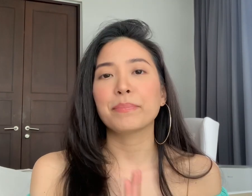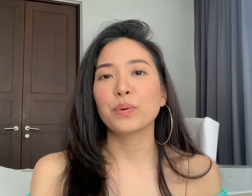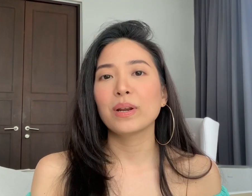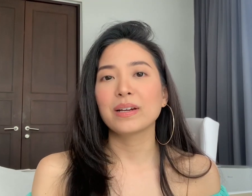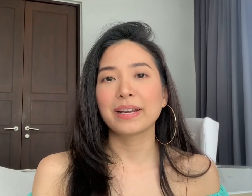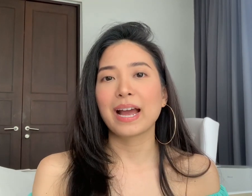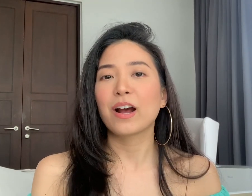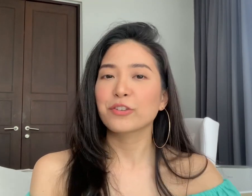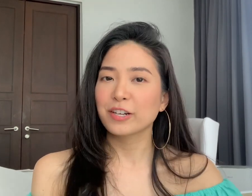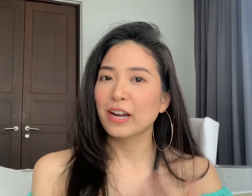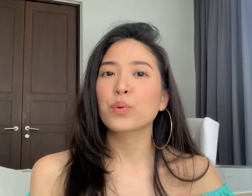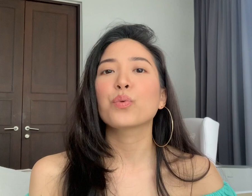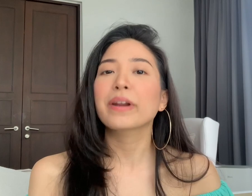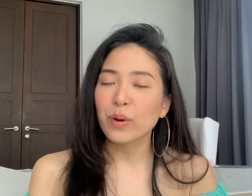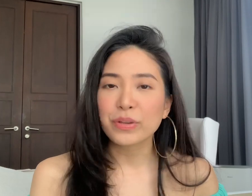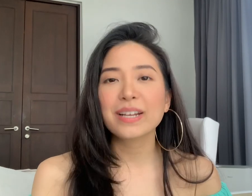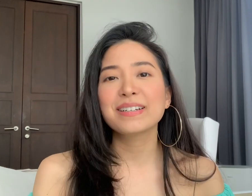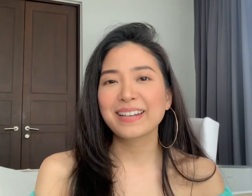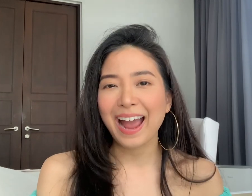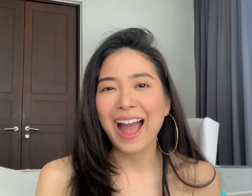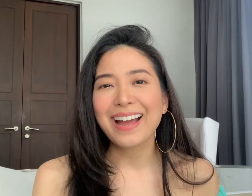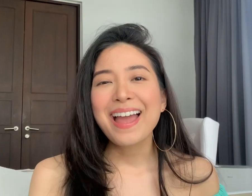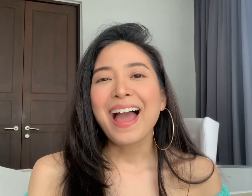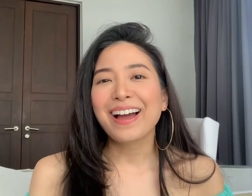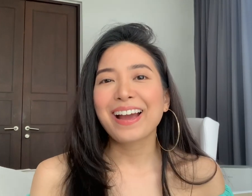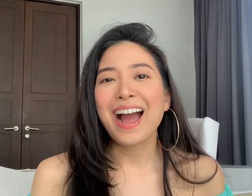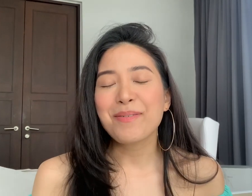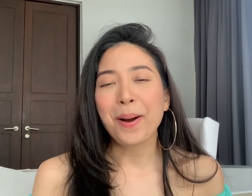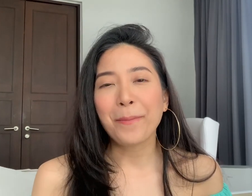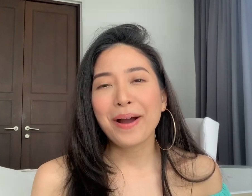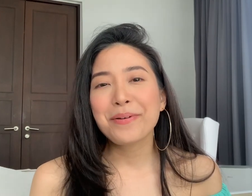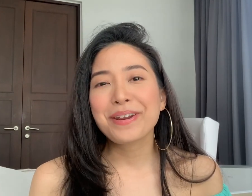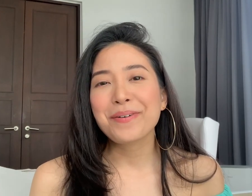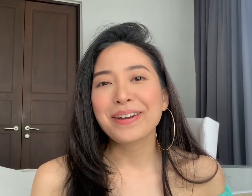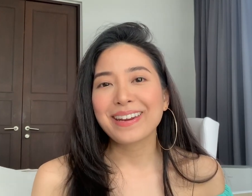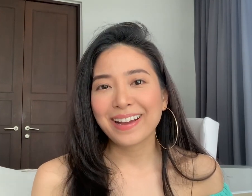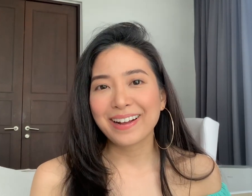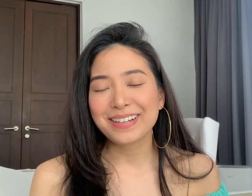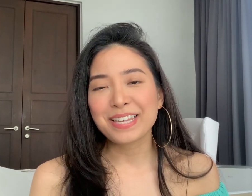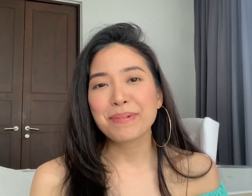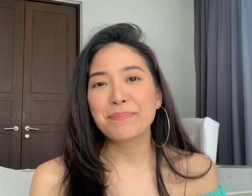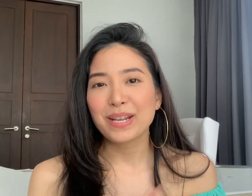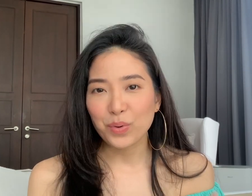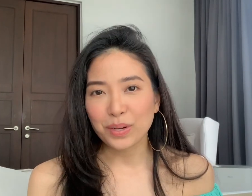ด้ทุ พีนเรเร 1941 ค่ะ& desiredเรีามคดยพ spaghetti